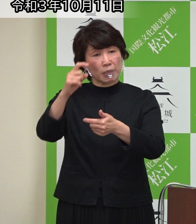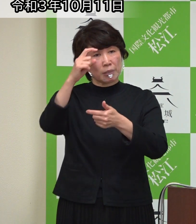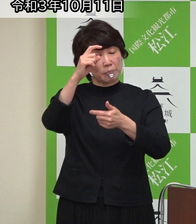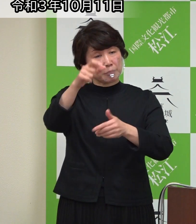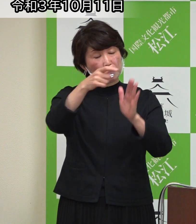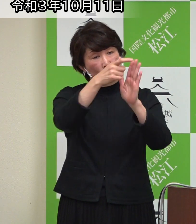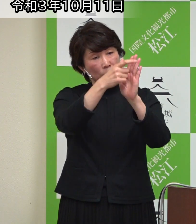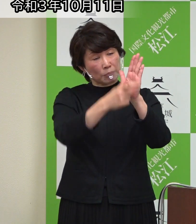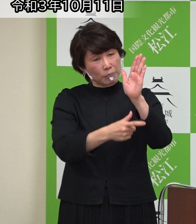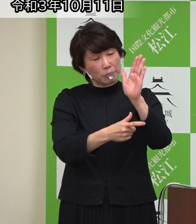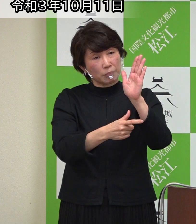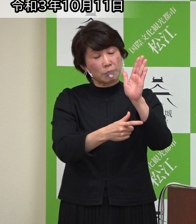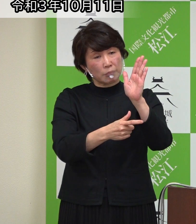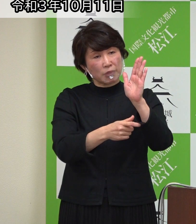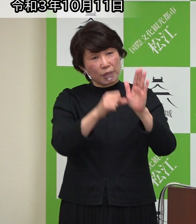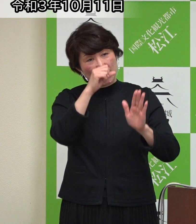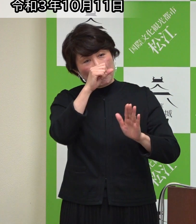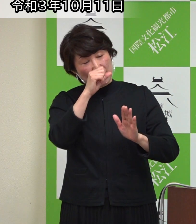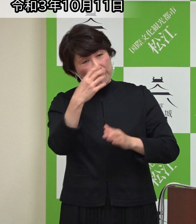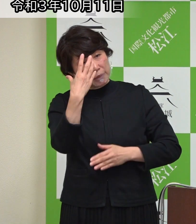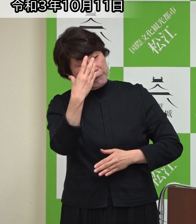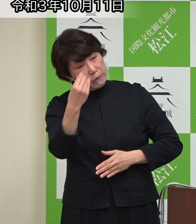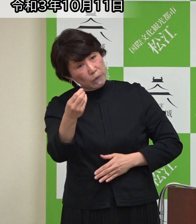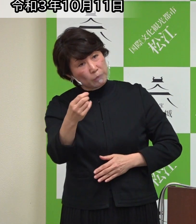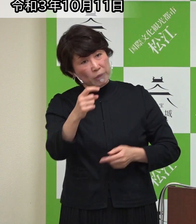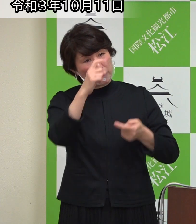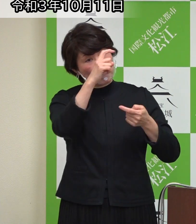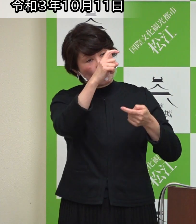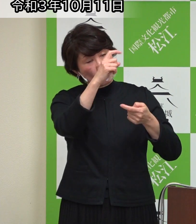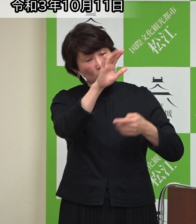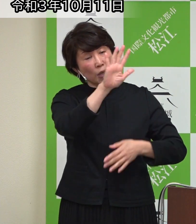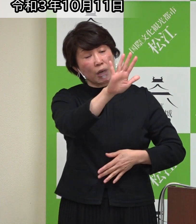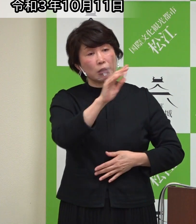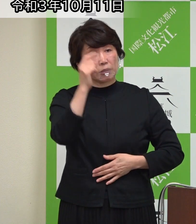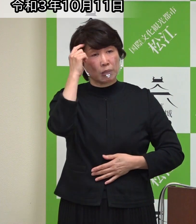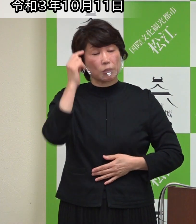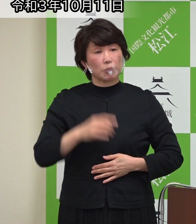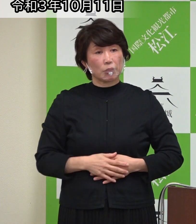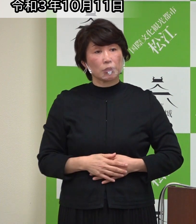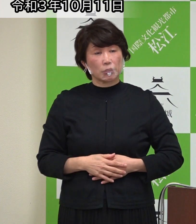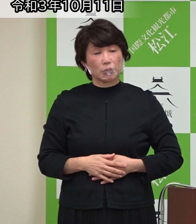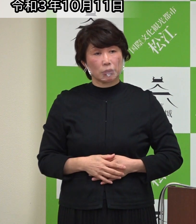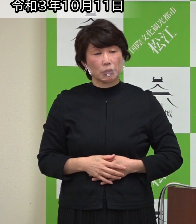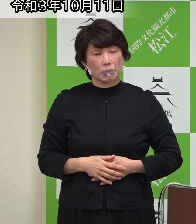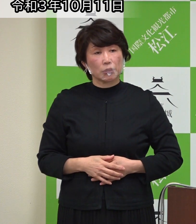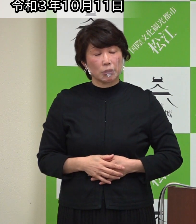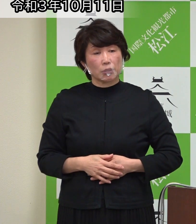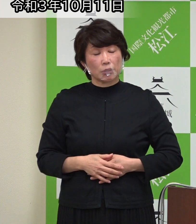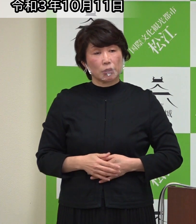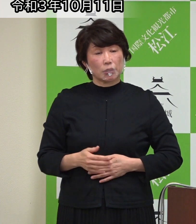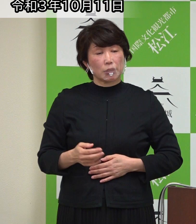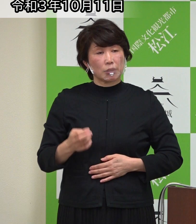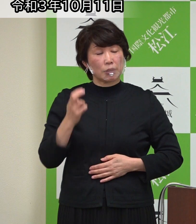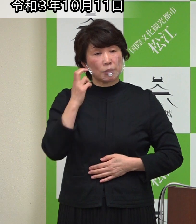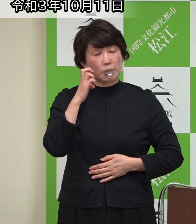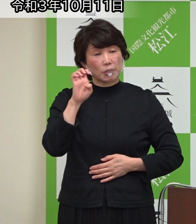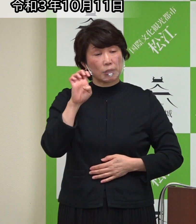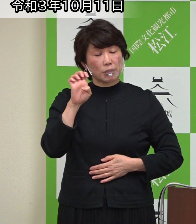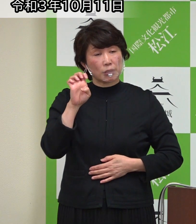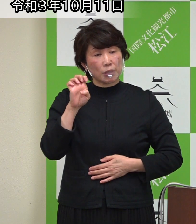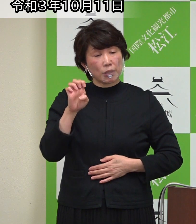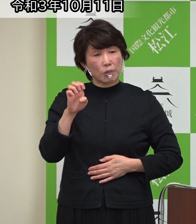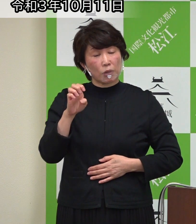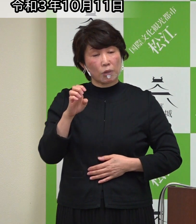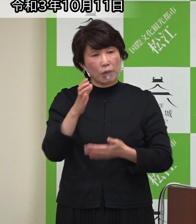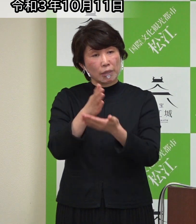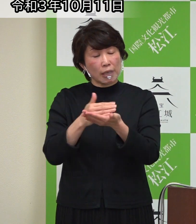先日松江市内の洋菓子店のクロードさんが賞味期限が10分のモンブランとか、